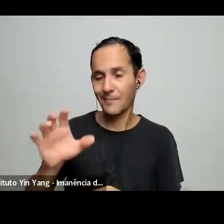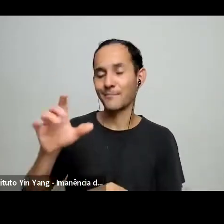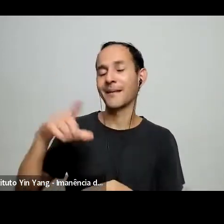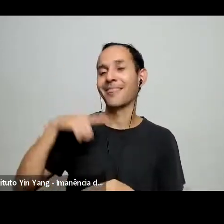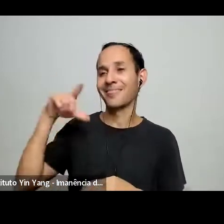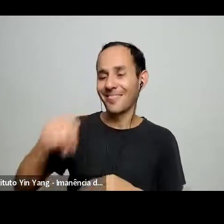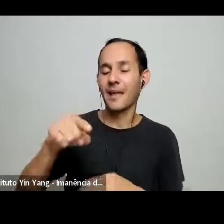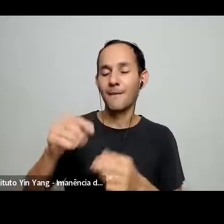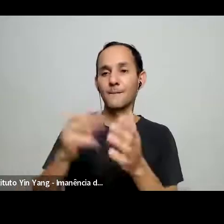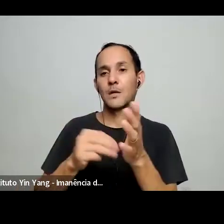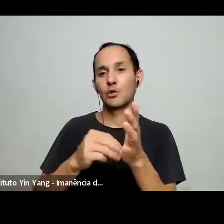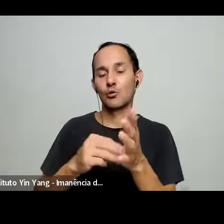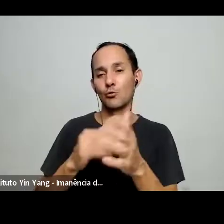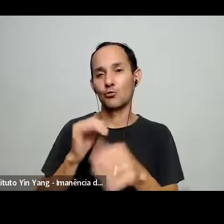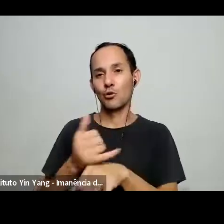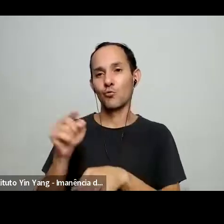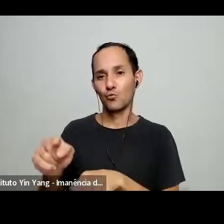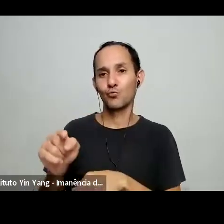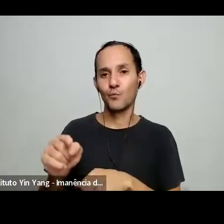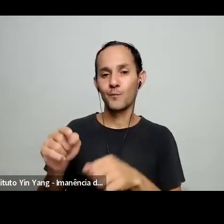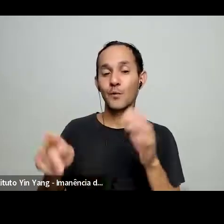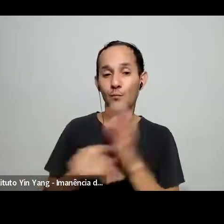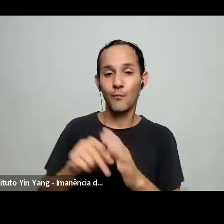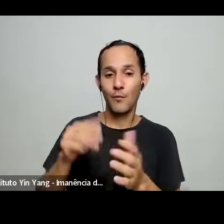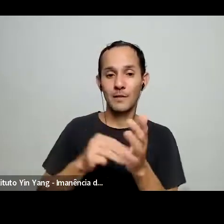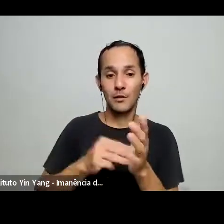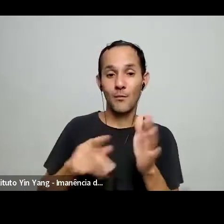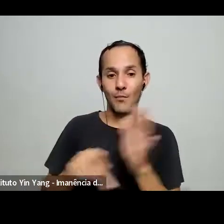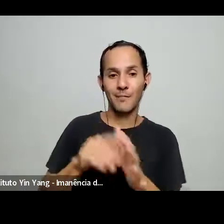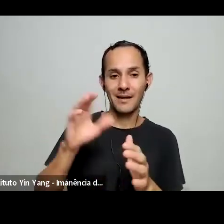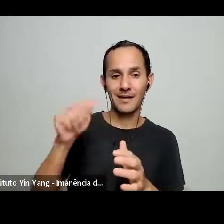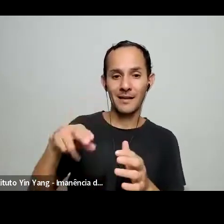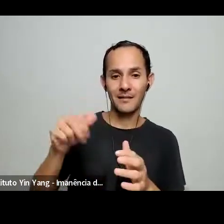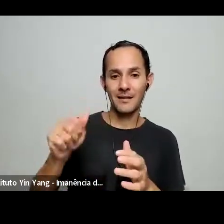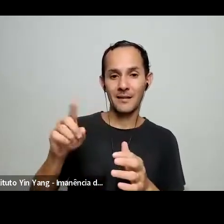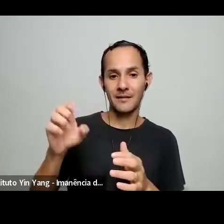recurso metodológico, né, derivados de uma metodologia canadense chamada 3IE,